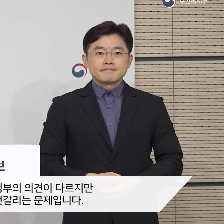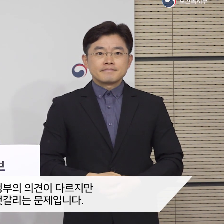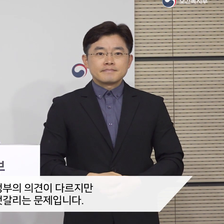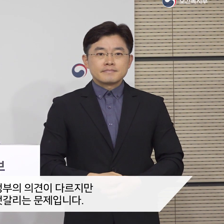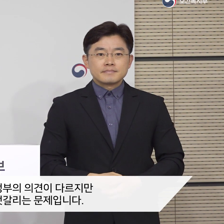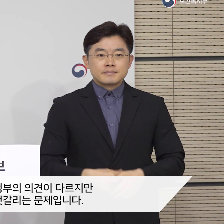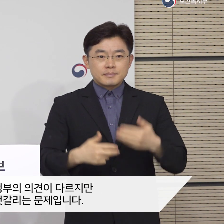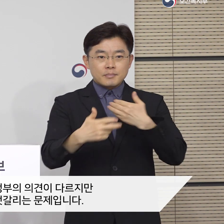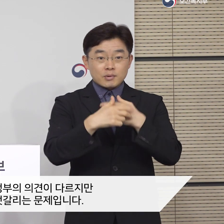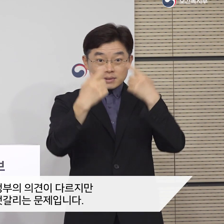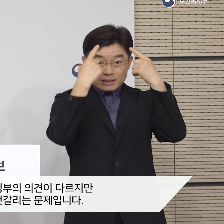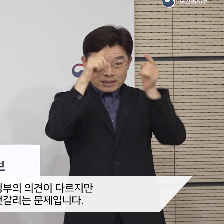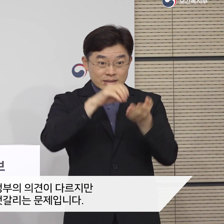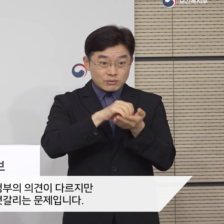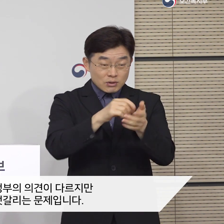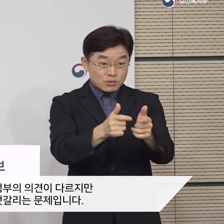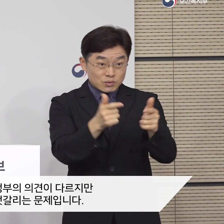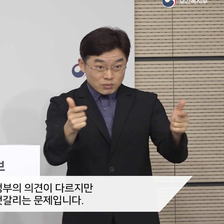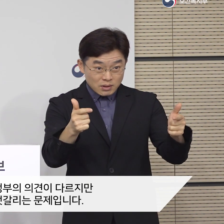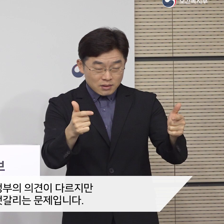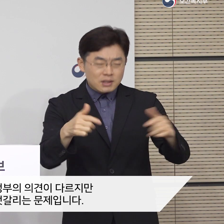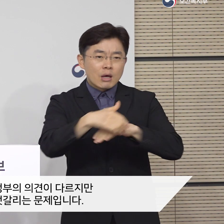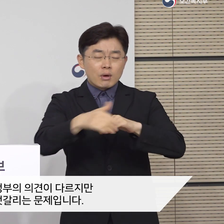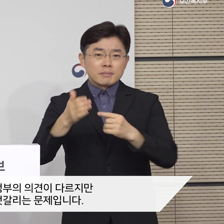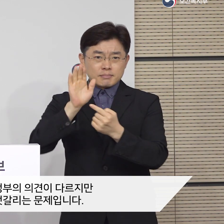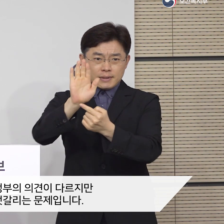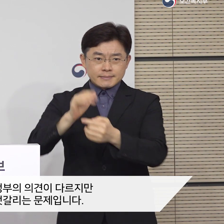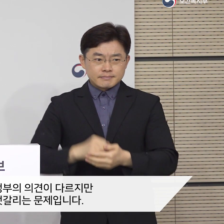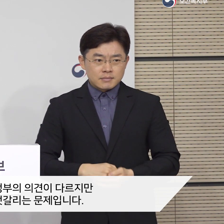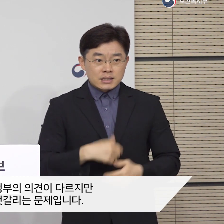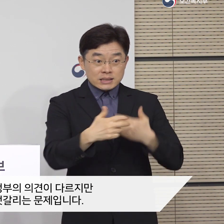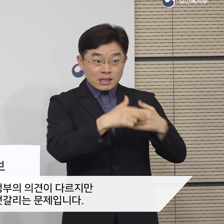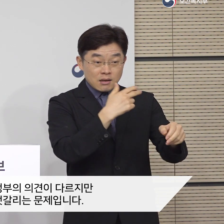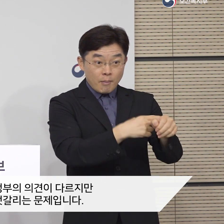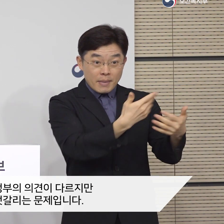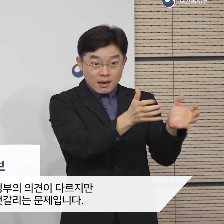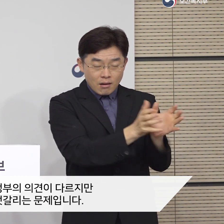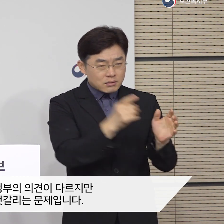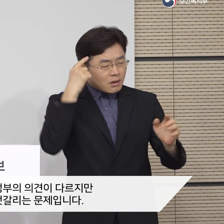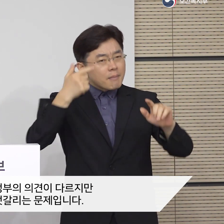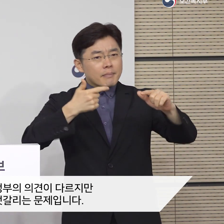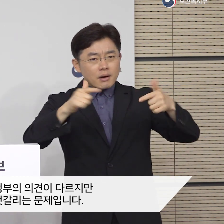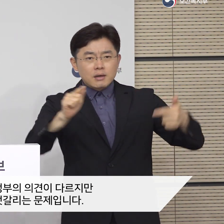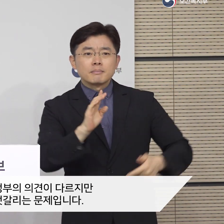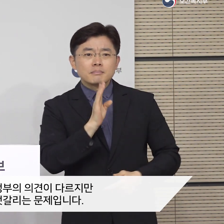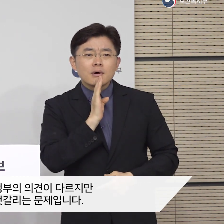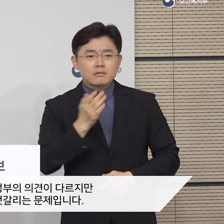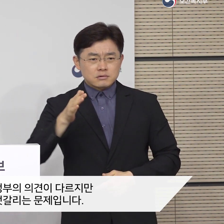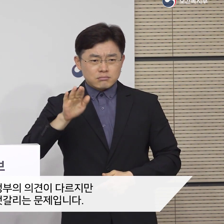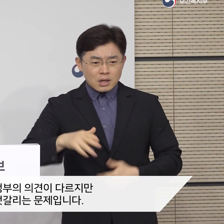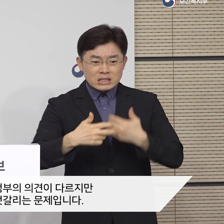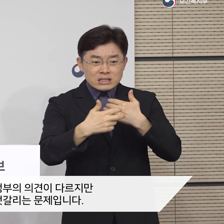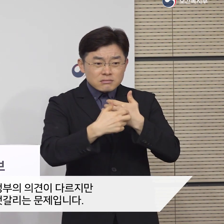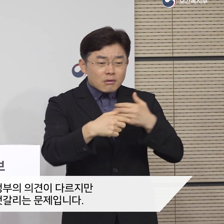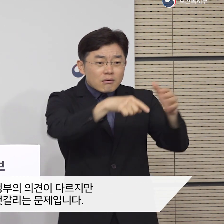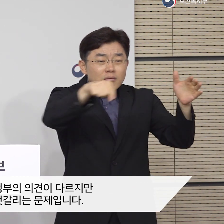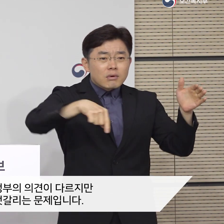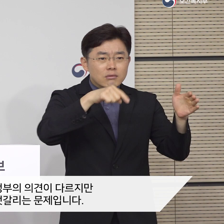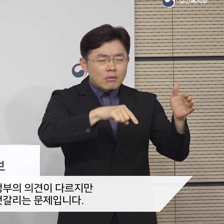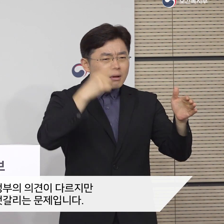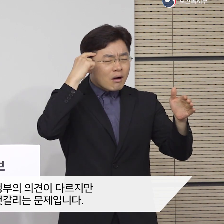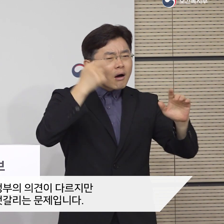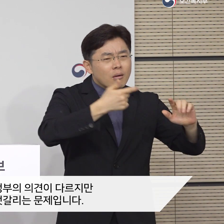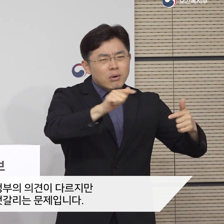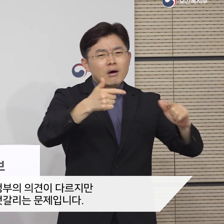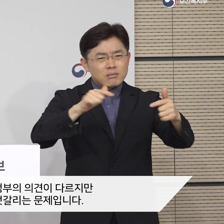의대 정원 확대에 대해서는 의사협회와 정부의 의견이 다르지만 이는 의료계 내에서도 다양한 의견들이